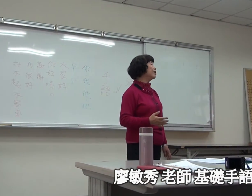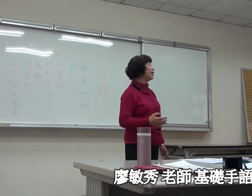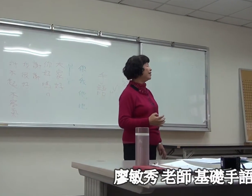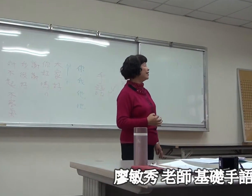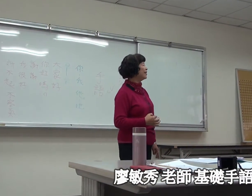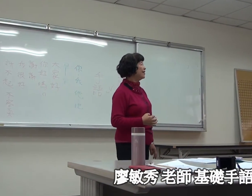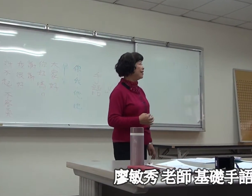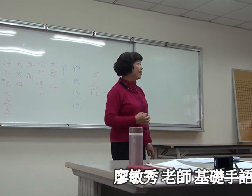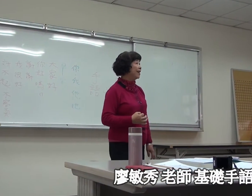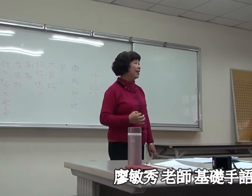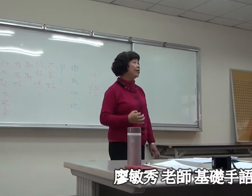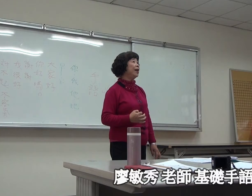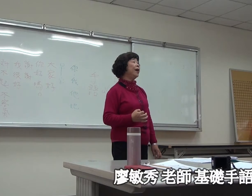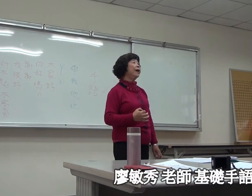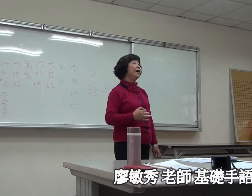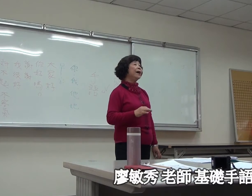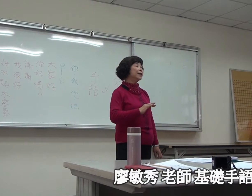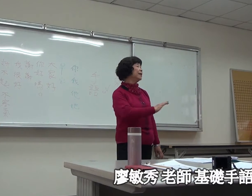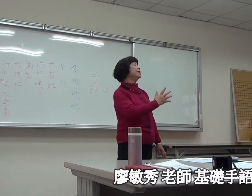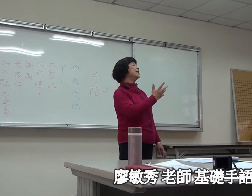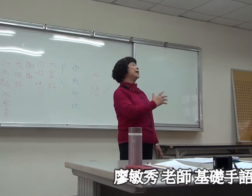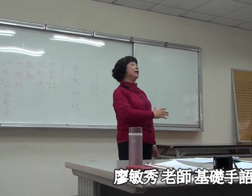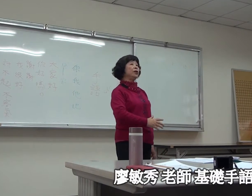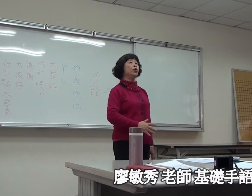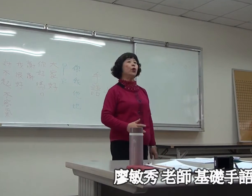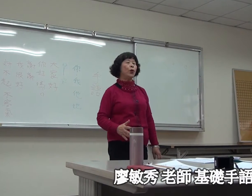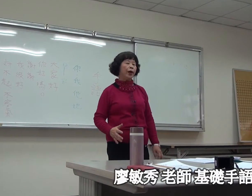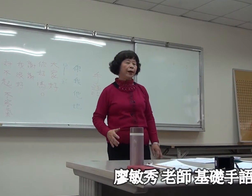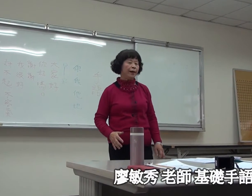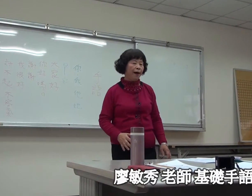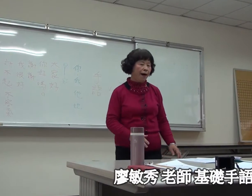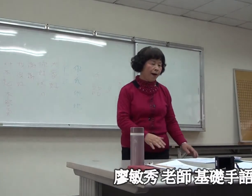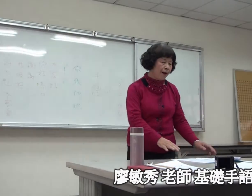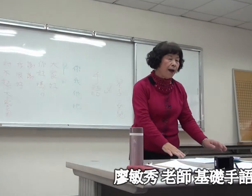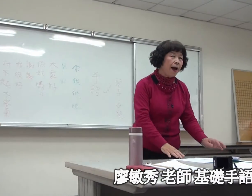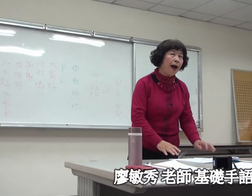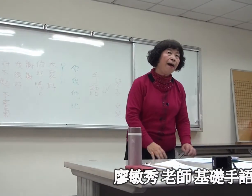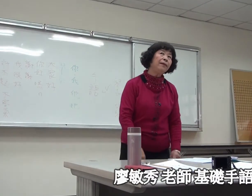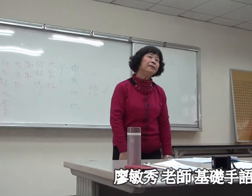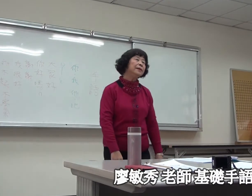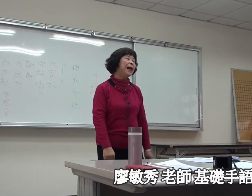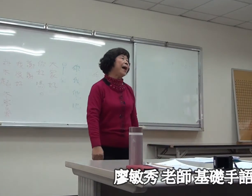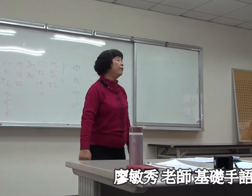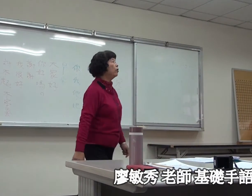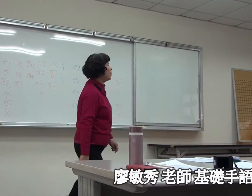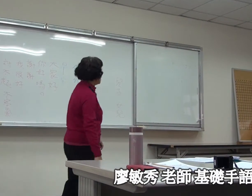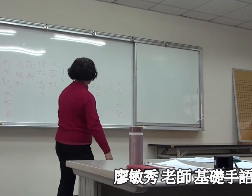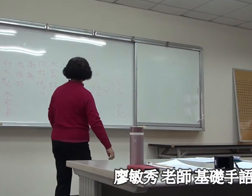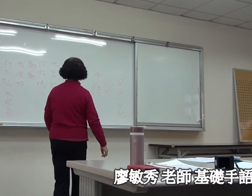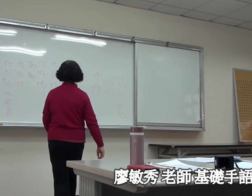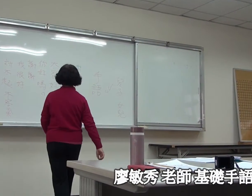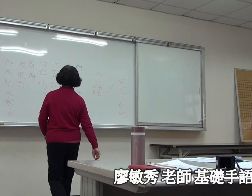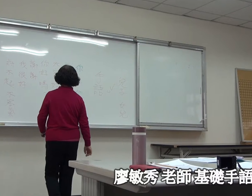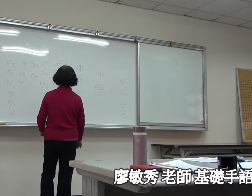以有些很自然你就会了，哦，好，来，我们刚刚也有讲了，